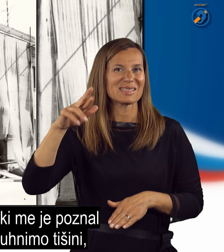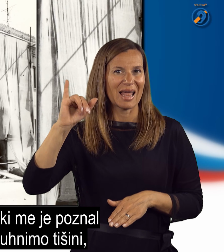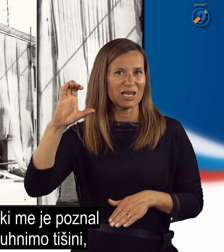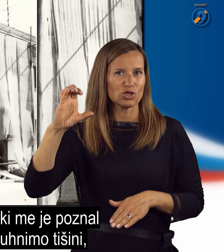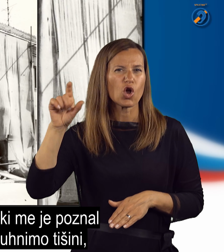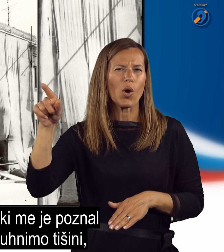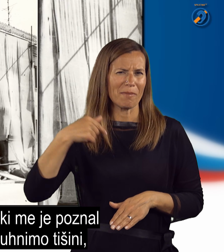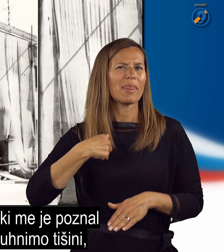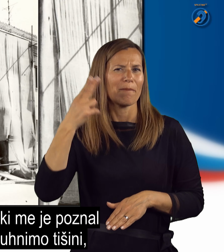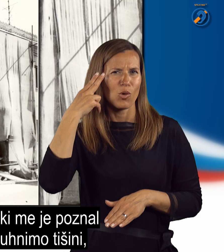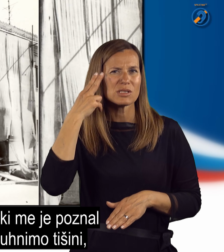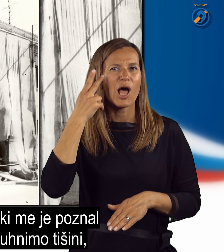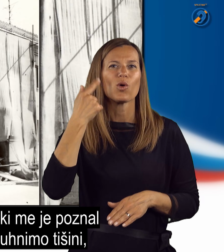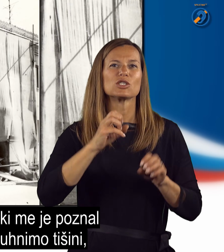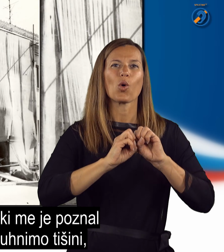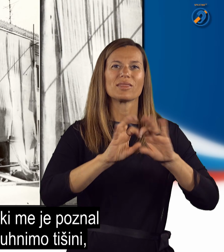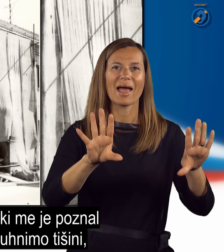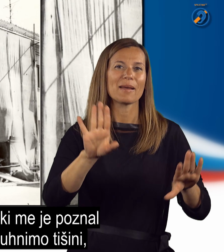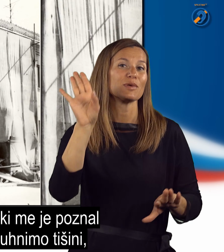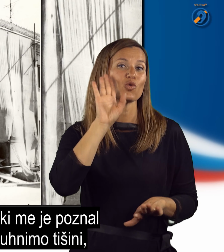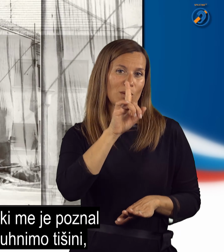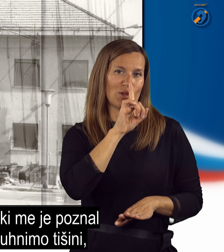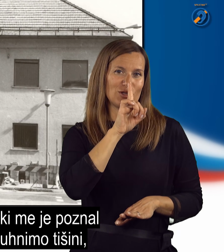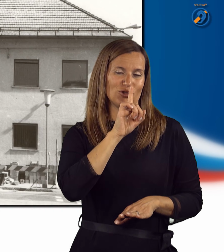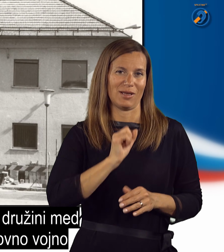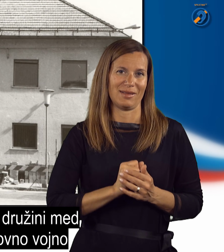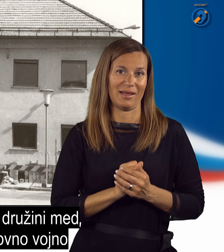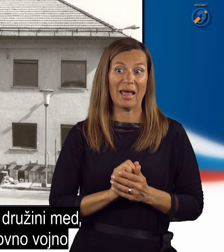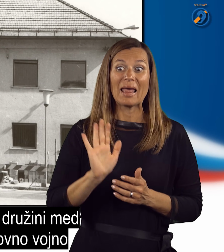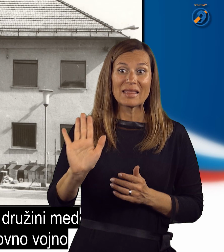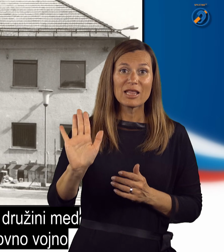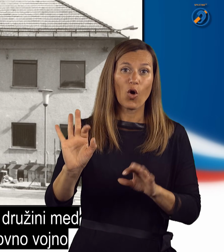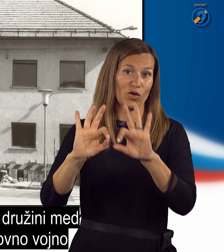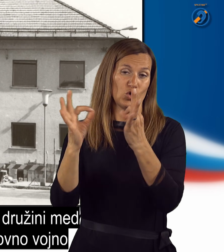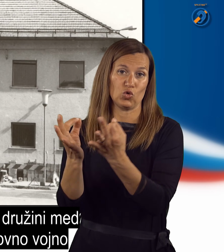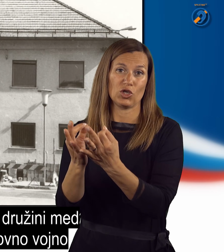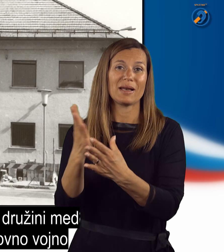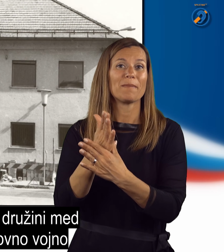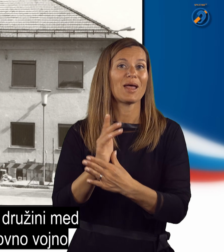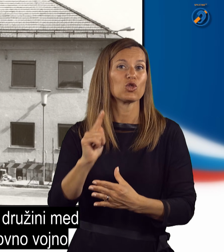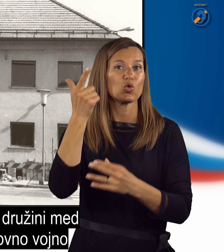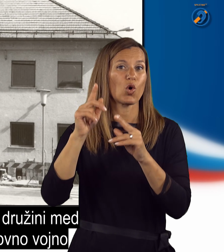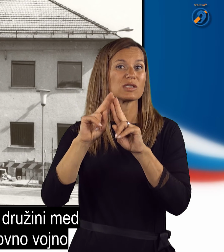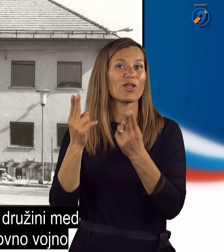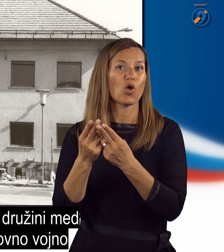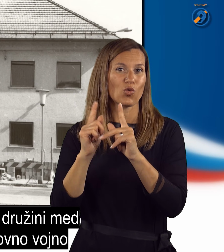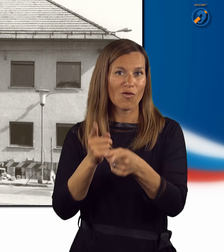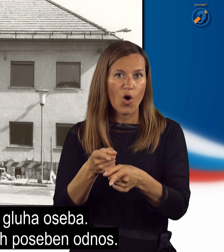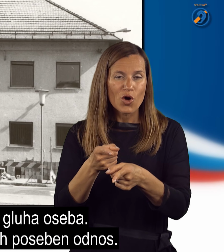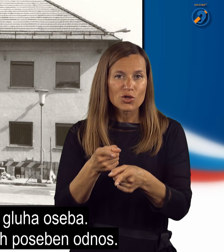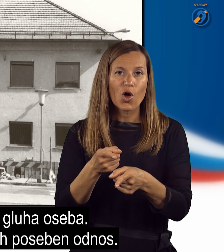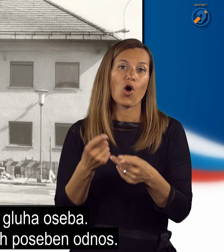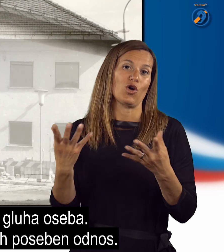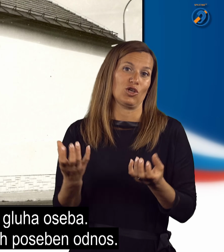poznal iz oddaje Prisluhnimo tišini, ker je njihovi družini med drugo svetovno